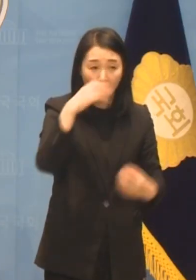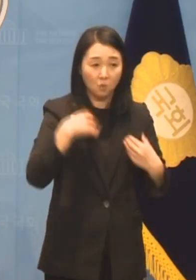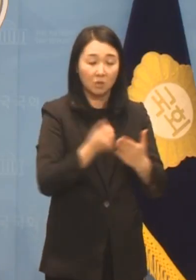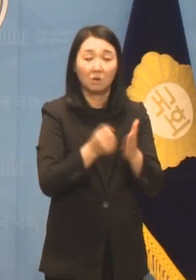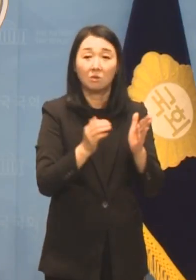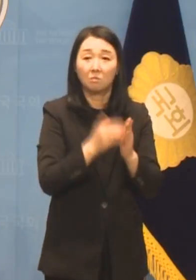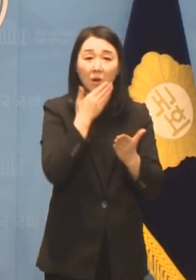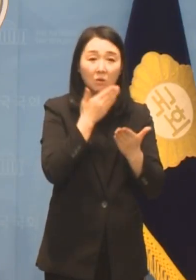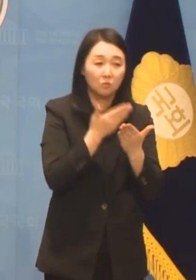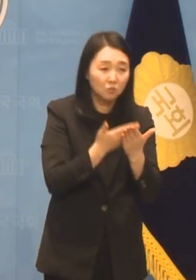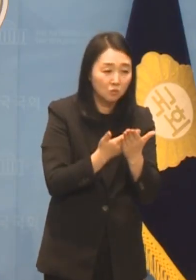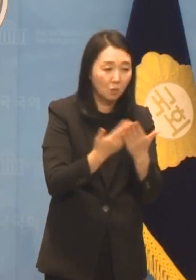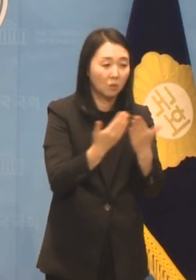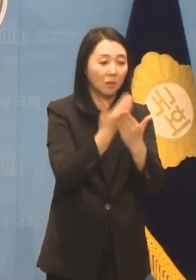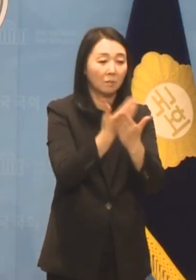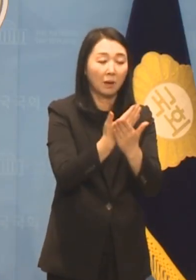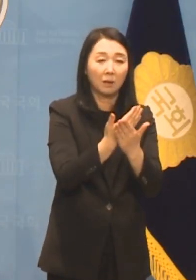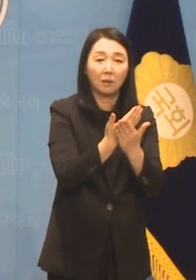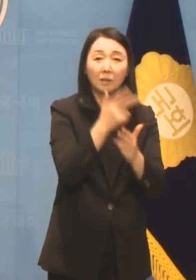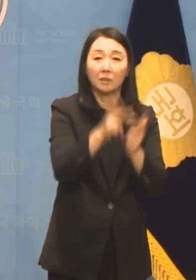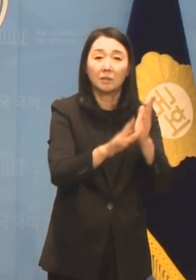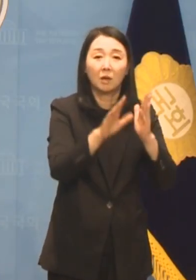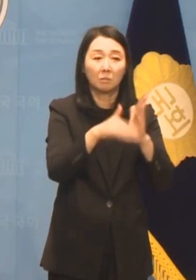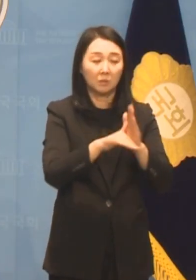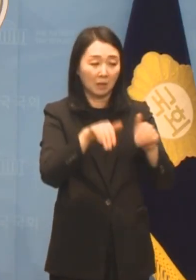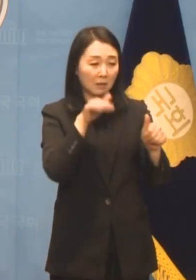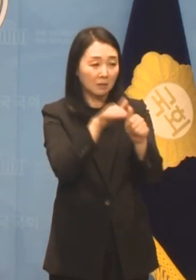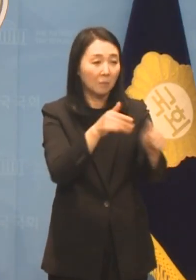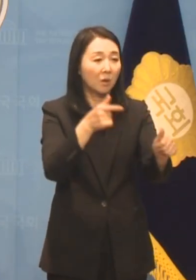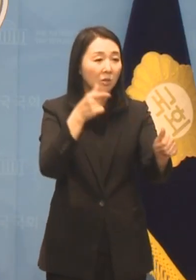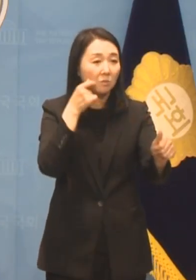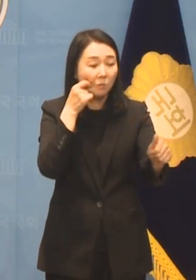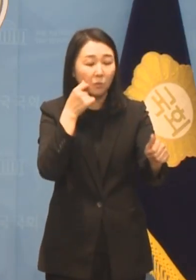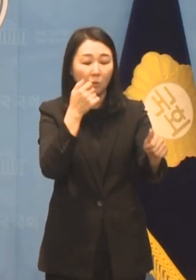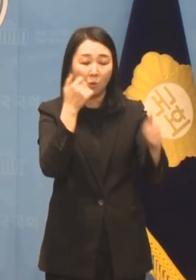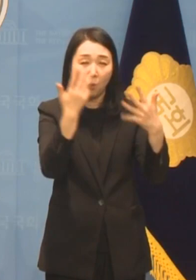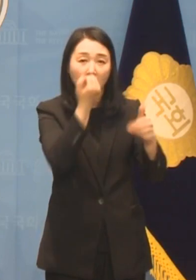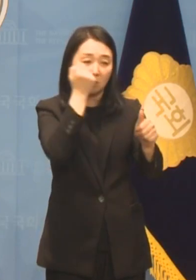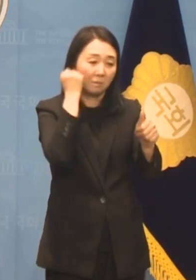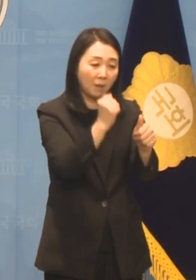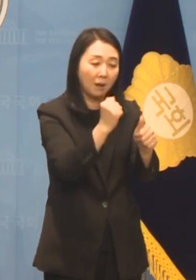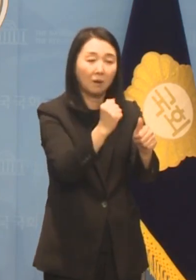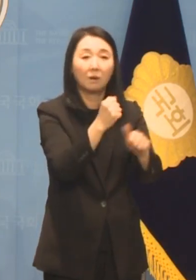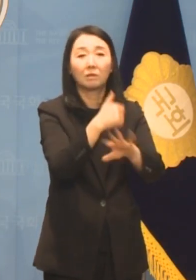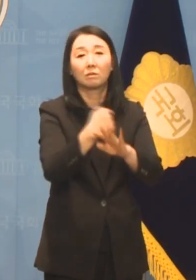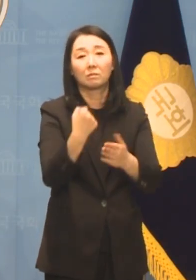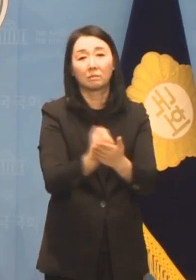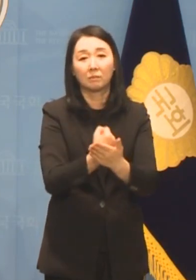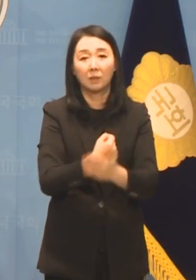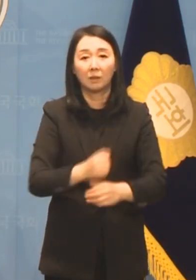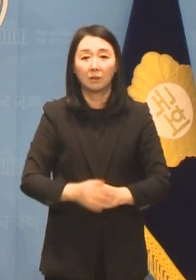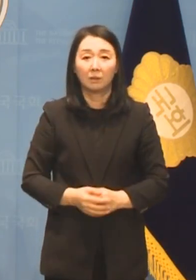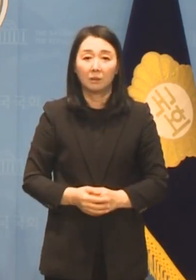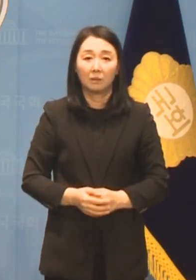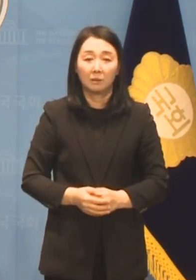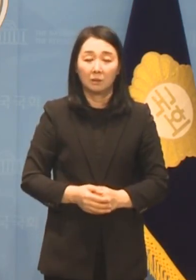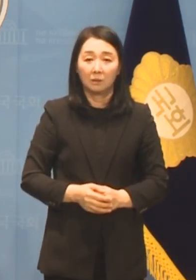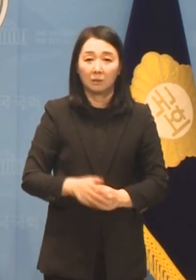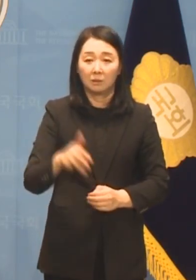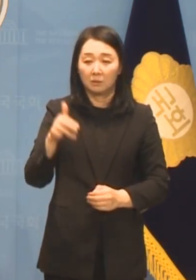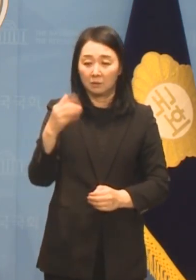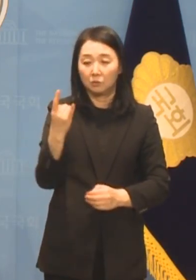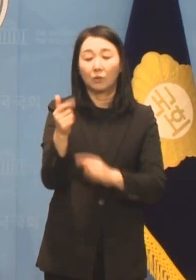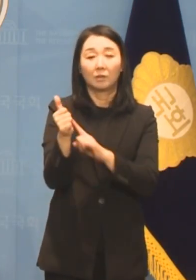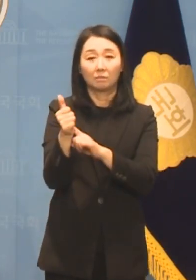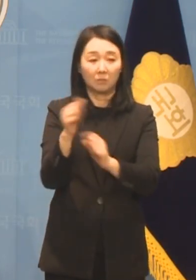중유개발사업에는 관여하지 못하도록 대모습을 바꾸는 형태는 매우 유감스럽지 않을 수 없습니다. 최대행에 주어진